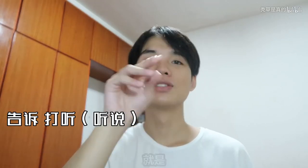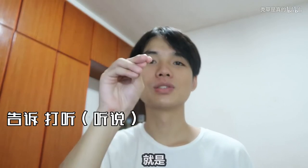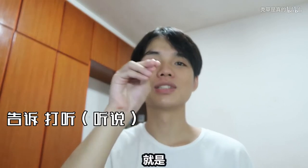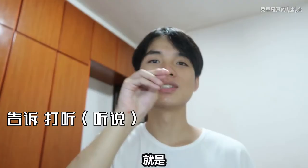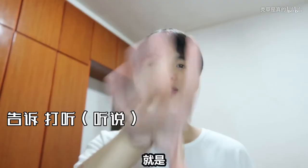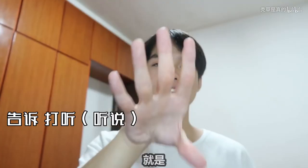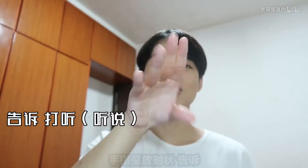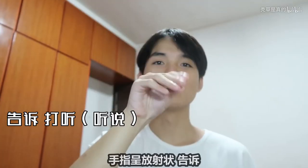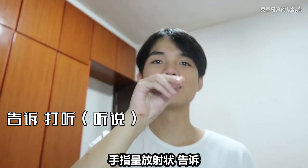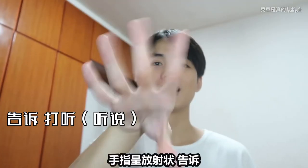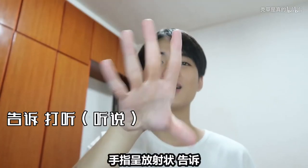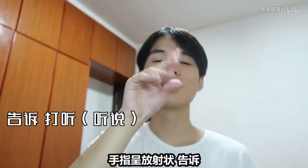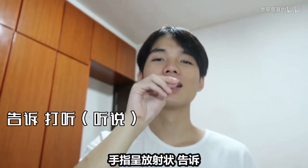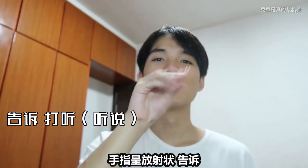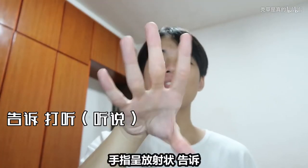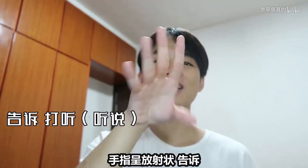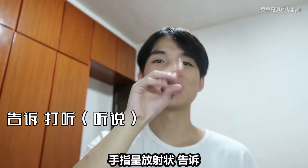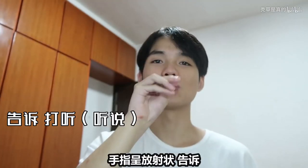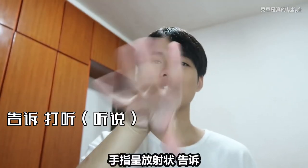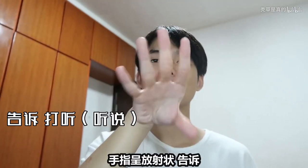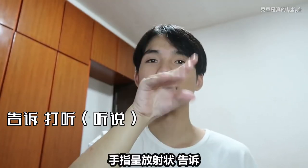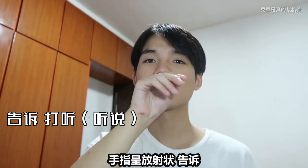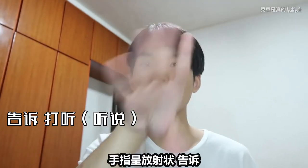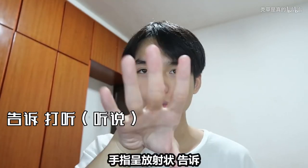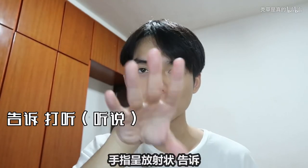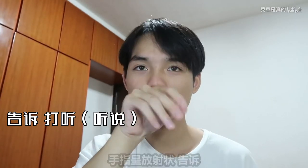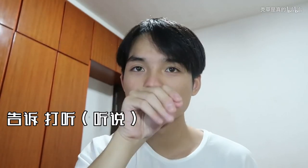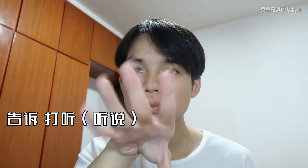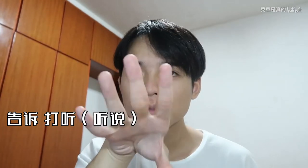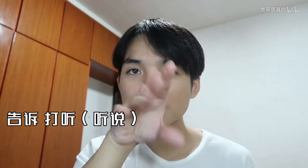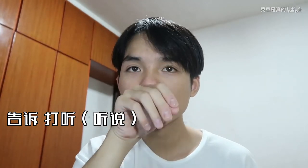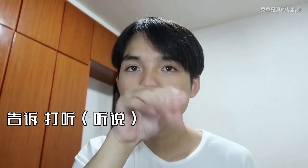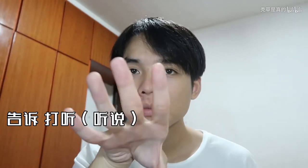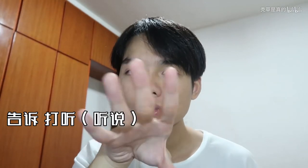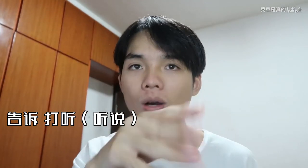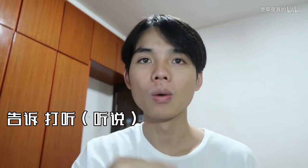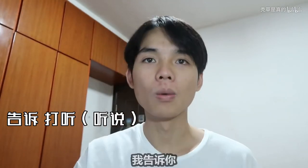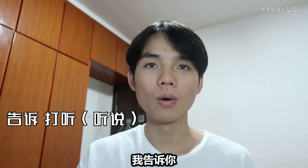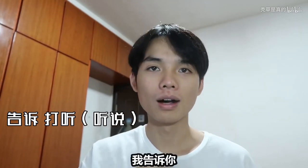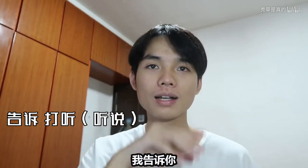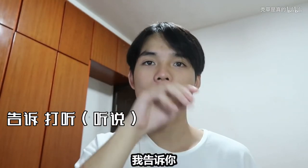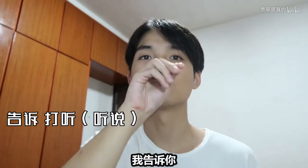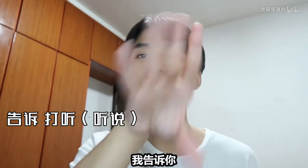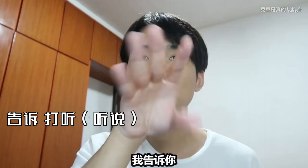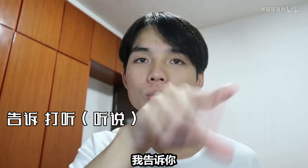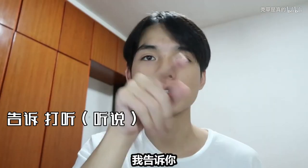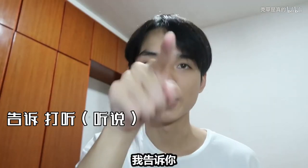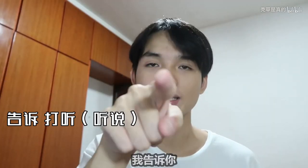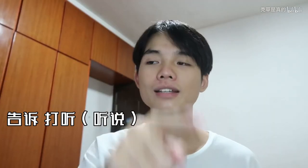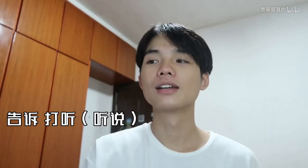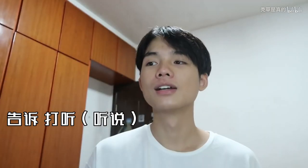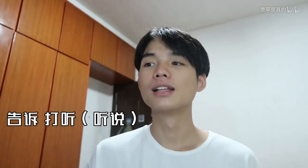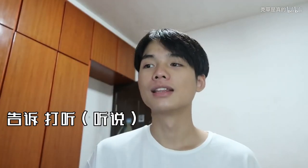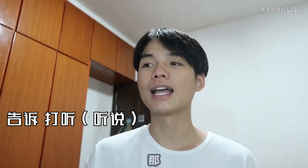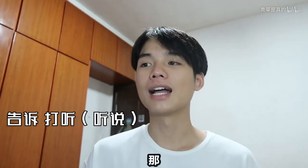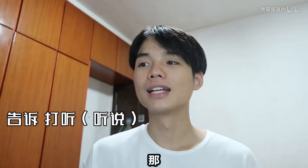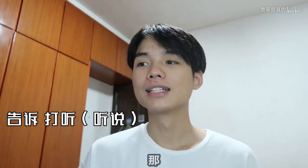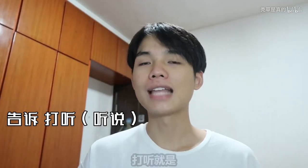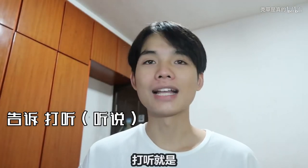就是手指呈放射状，告诉，我告诉你。那打听